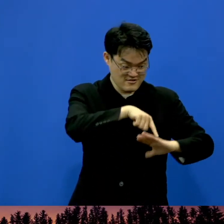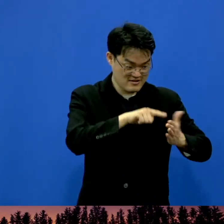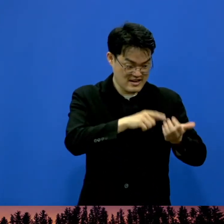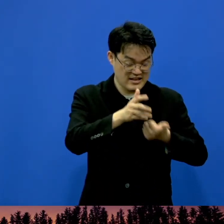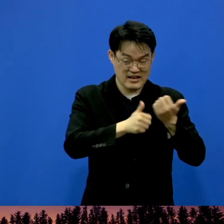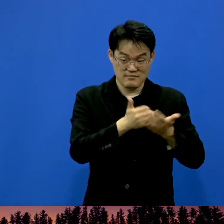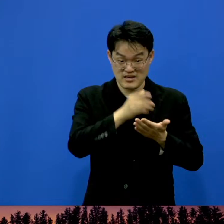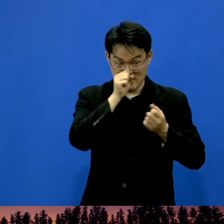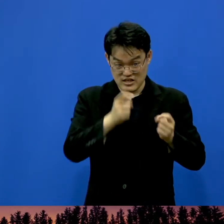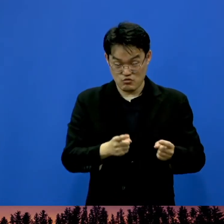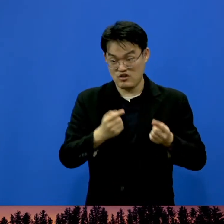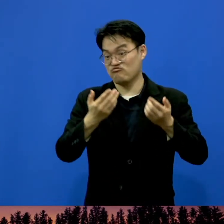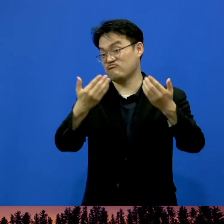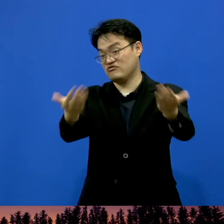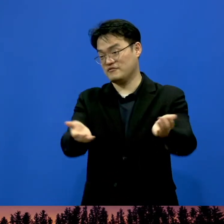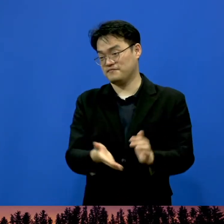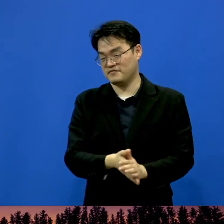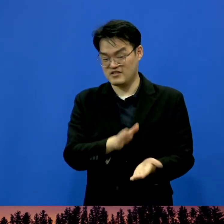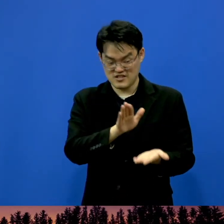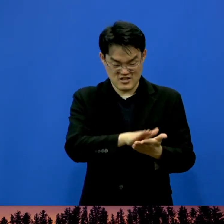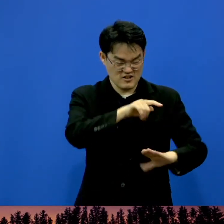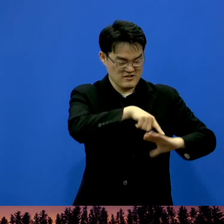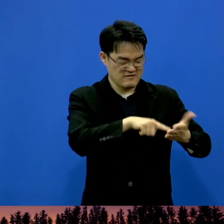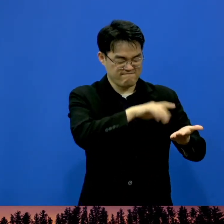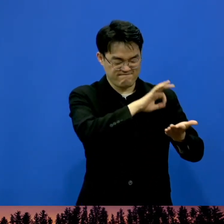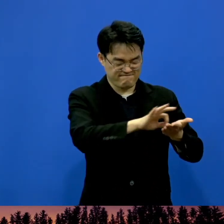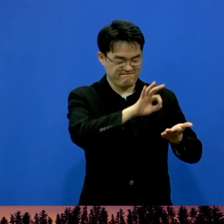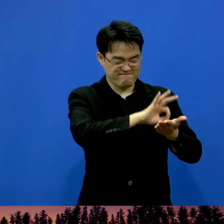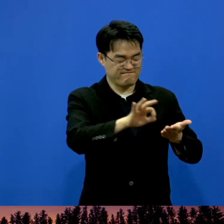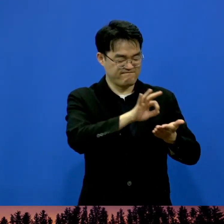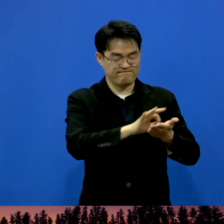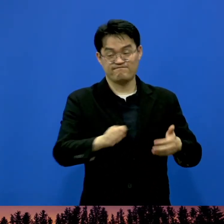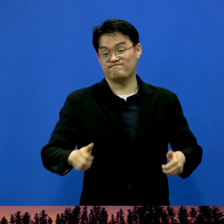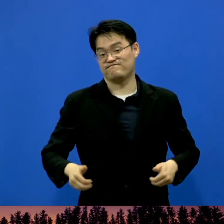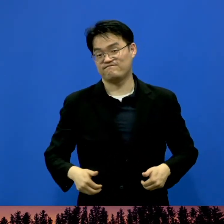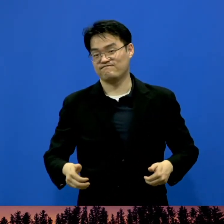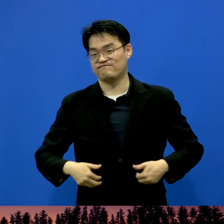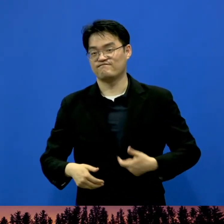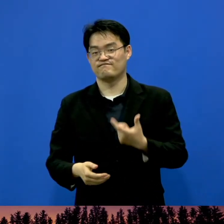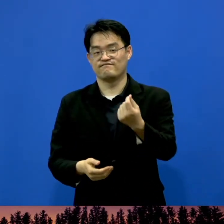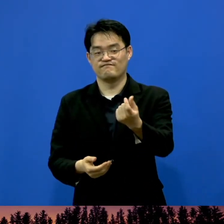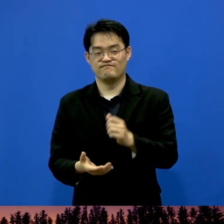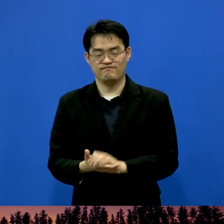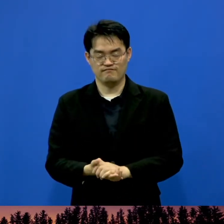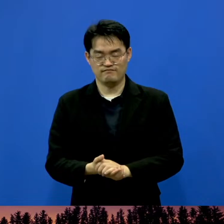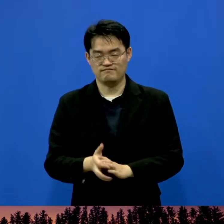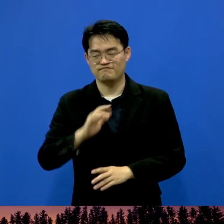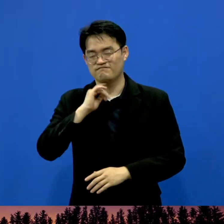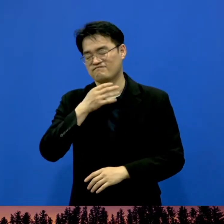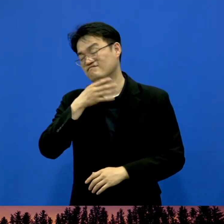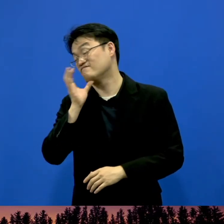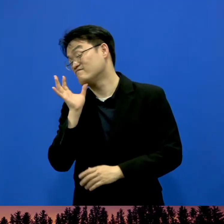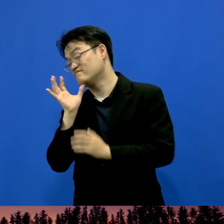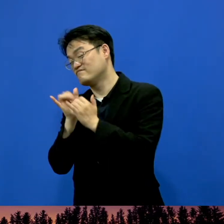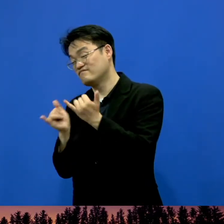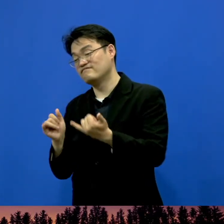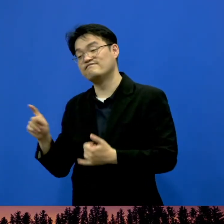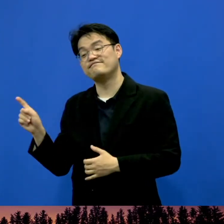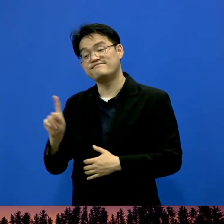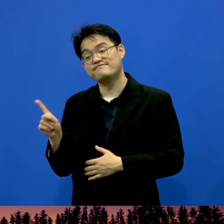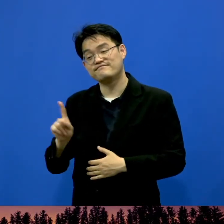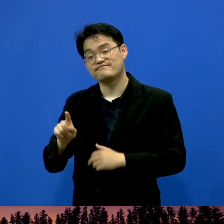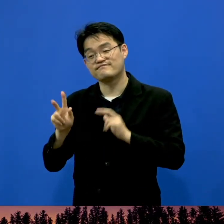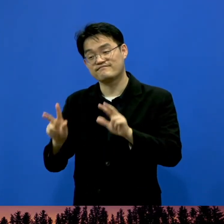어떤 기회로 주신 거예요. 열정을 사용하라는 거. 그죠? 나이가 드신 분은 뭐예요?